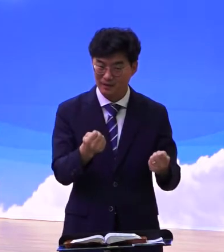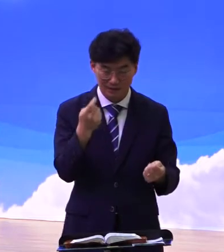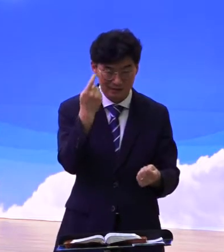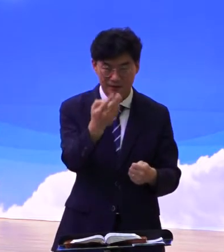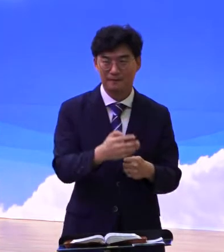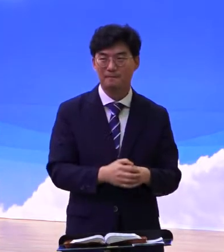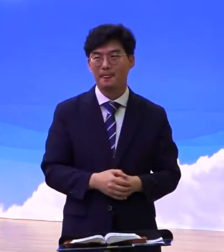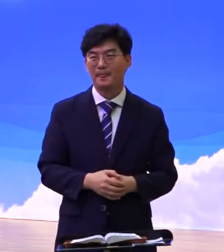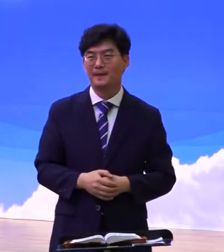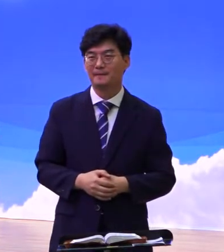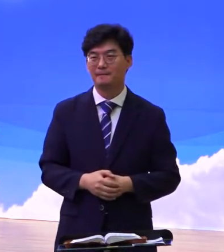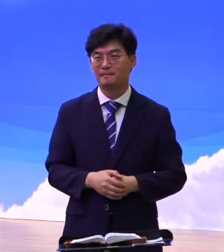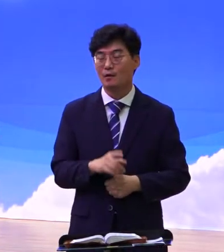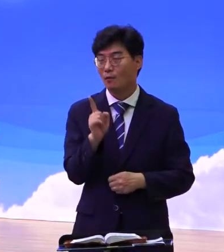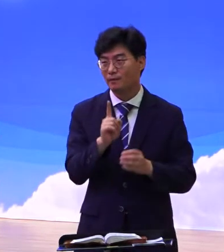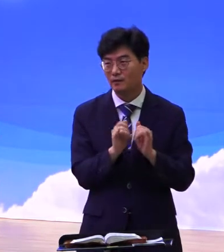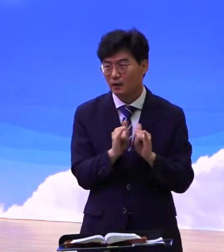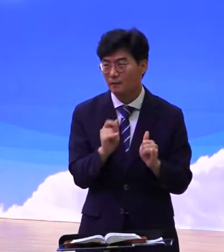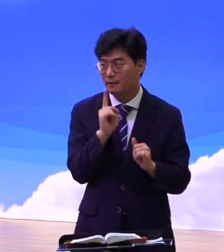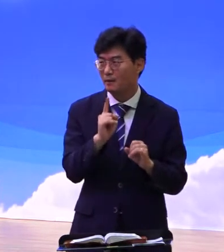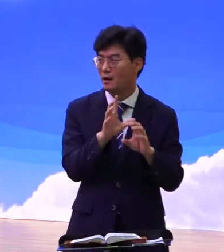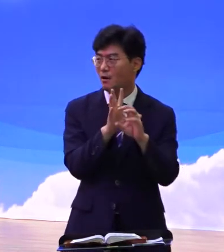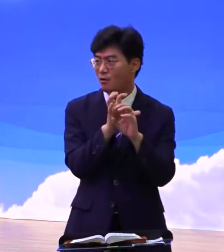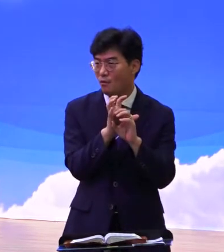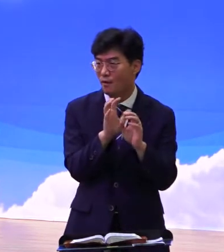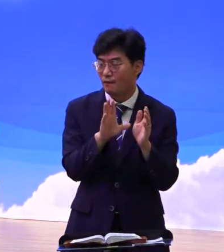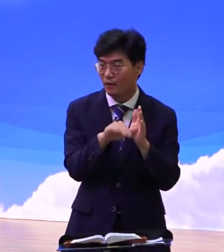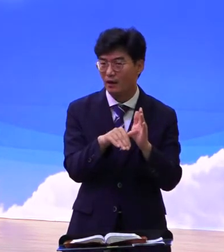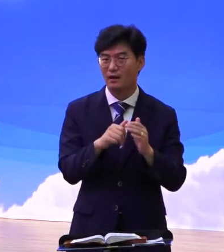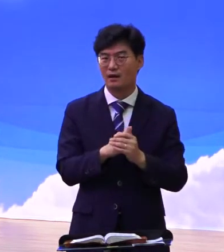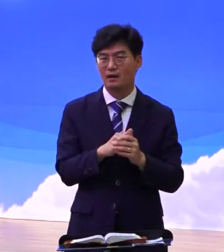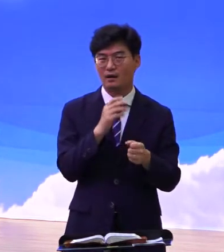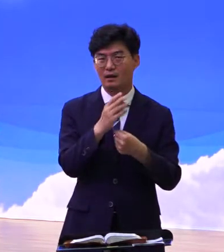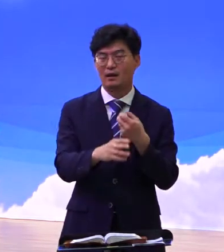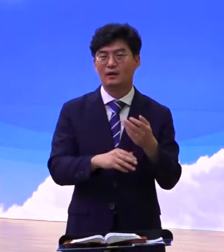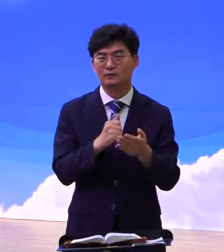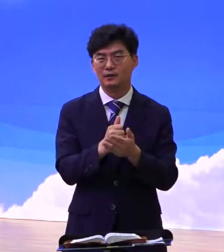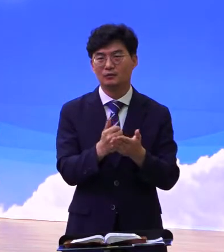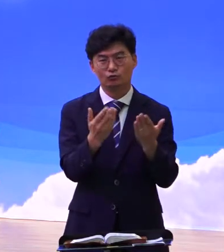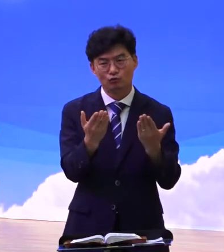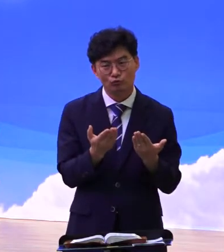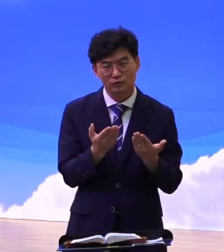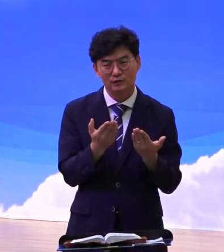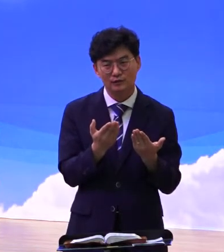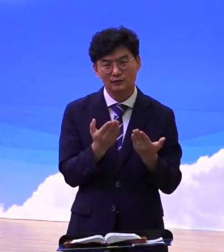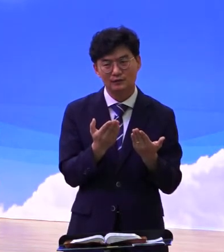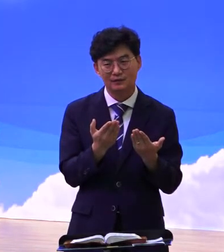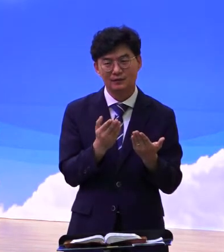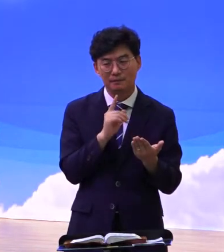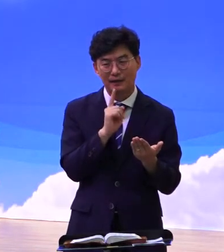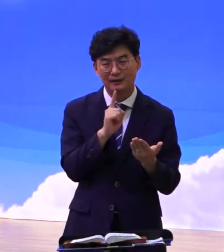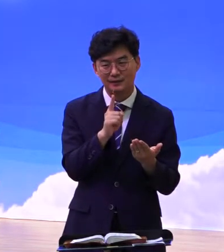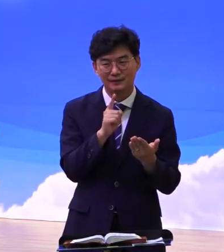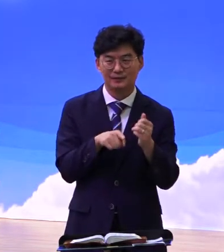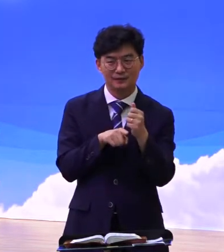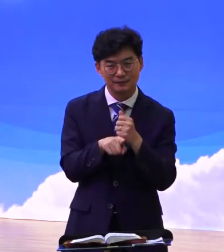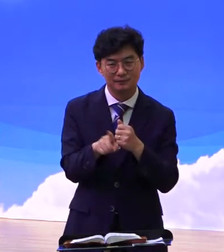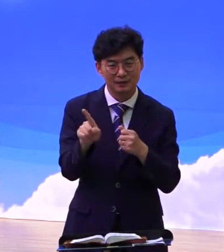어떤 분은 이 코로나 시대에 하나님께서 내게 주시는 말씀은